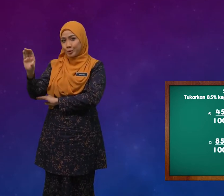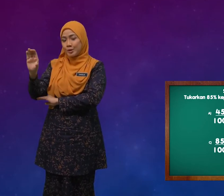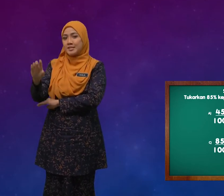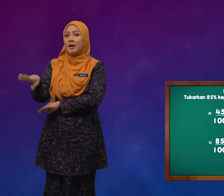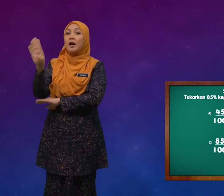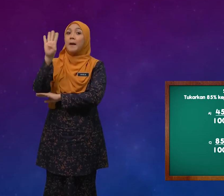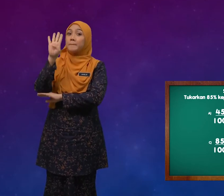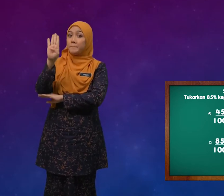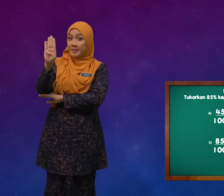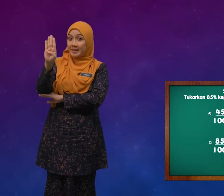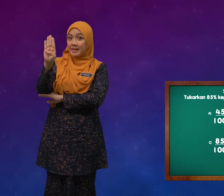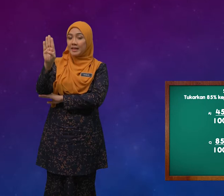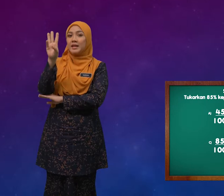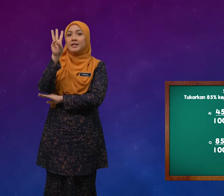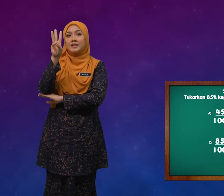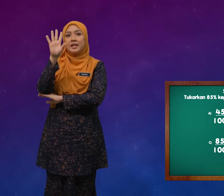45/100. B,